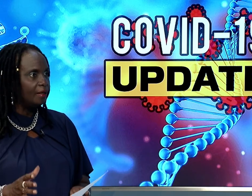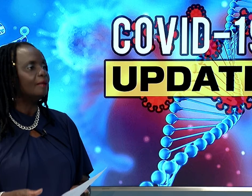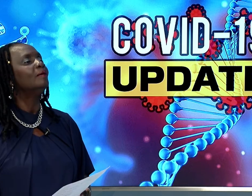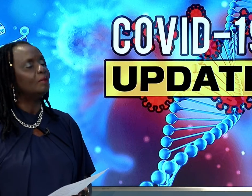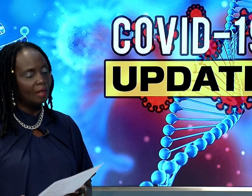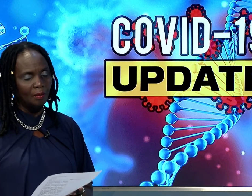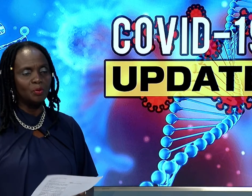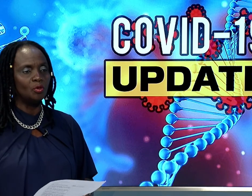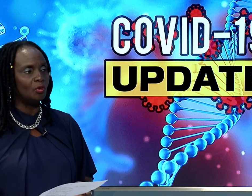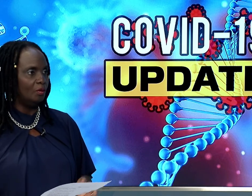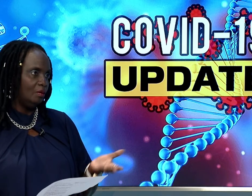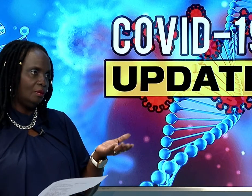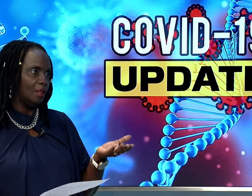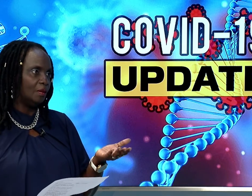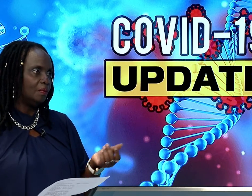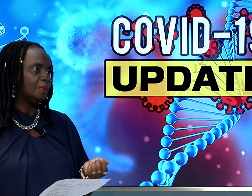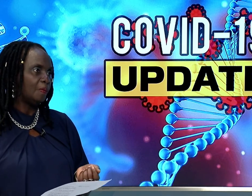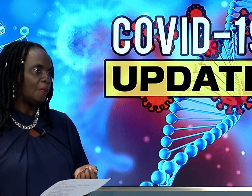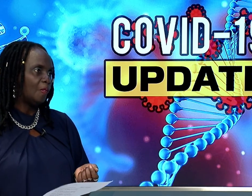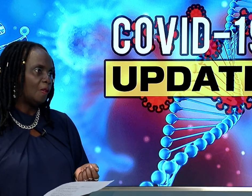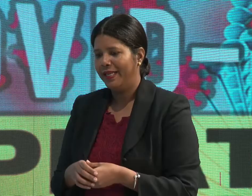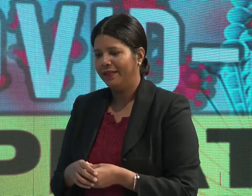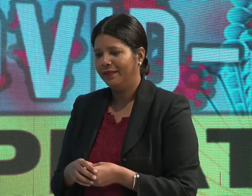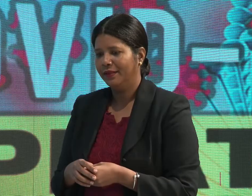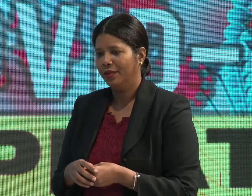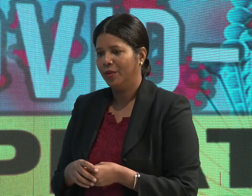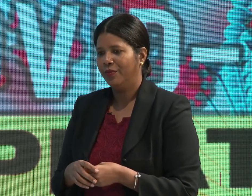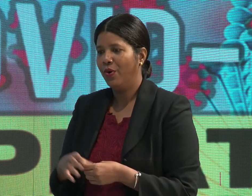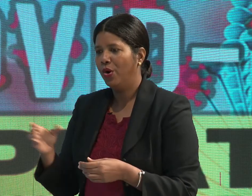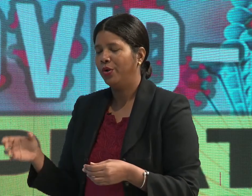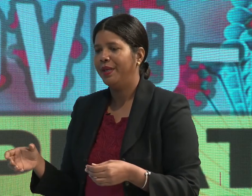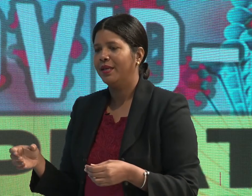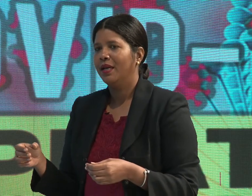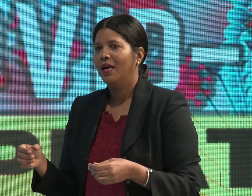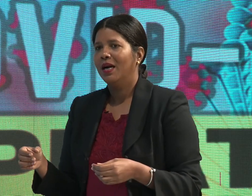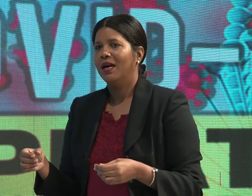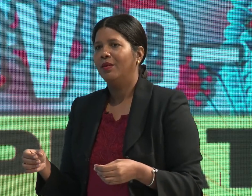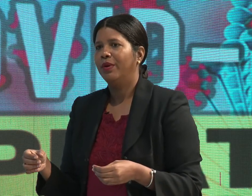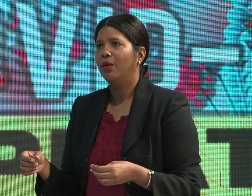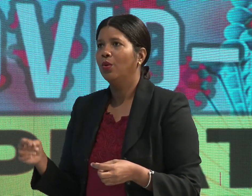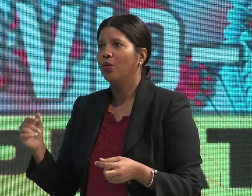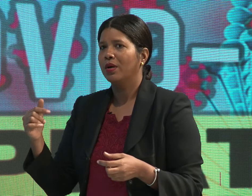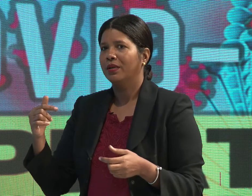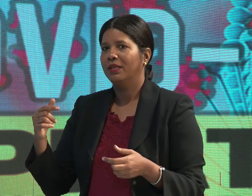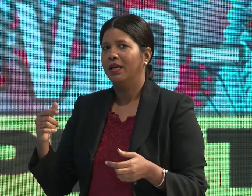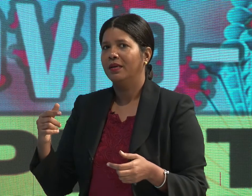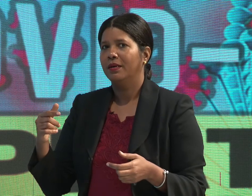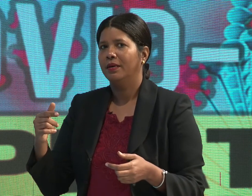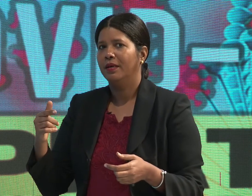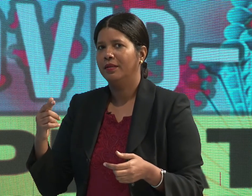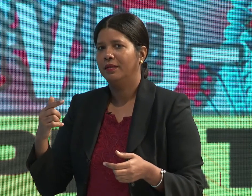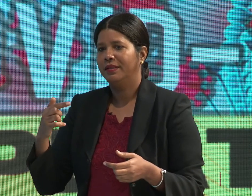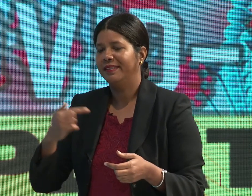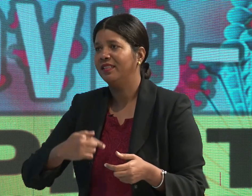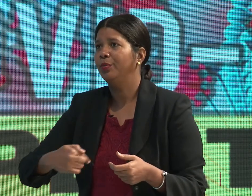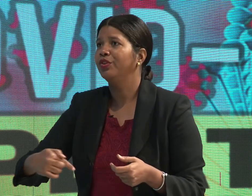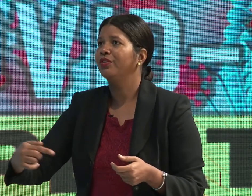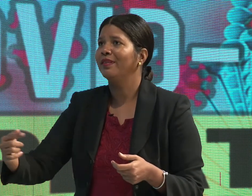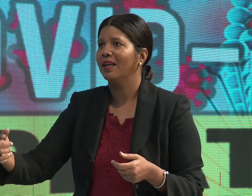gewaarschuwd. Zijn gewaarschuwd, ja. Absoluut. Ja. Wat er natuurlijk ook wel is, volgende week gaan wij ook